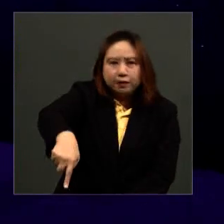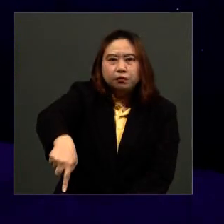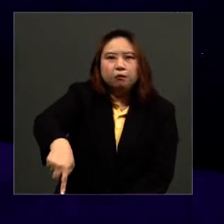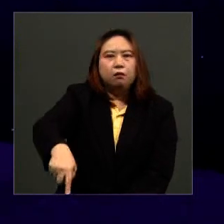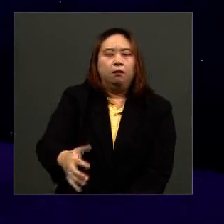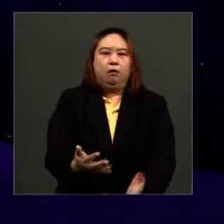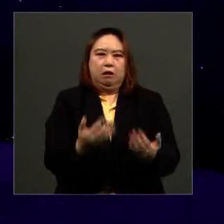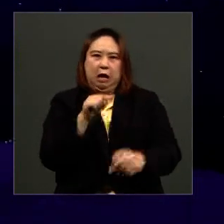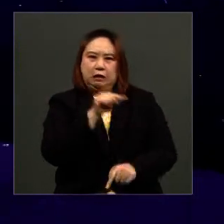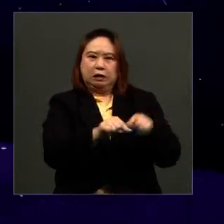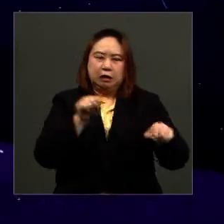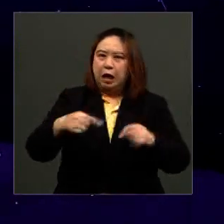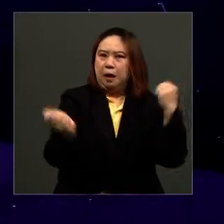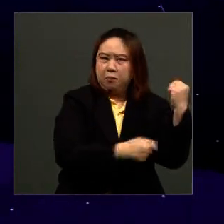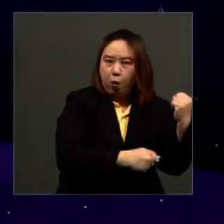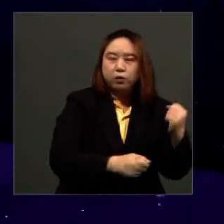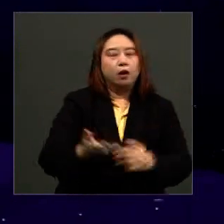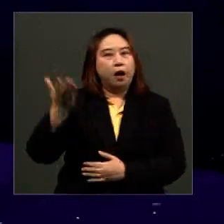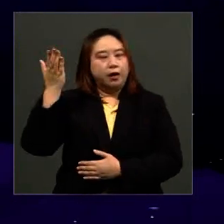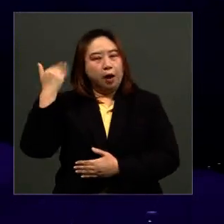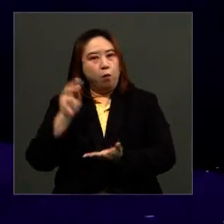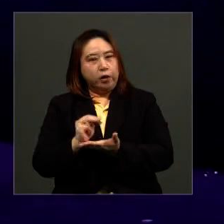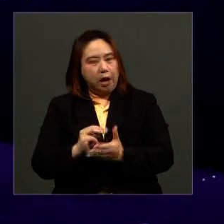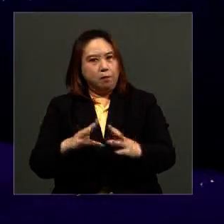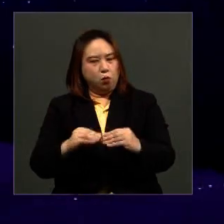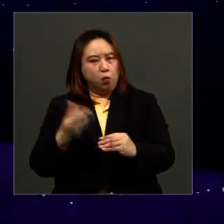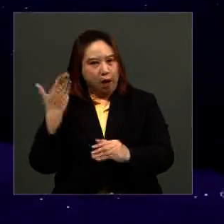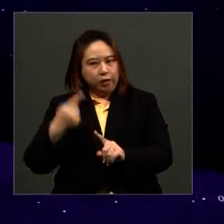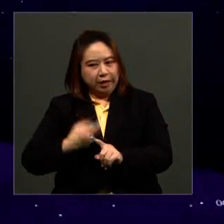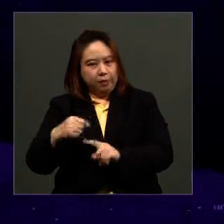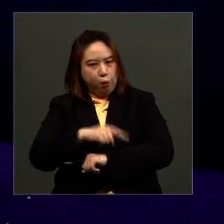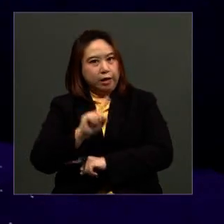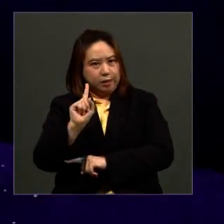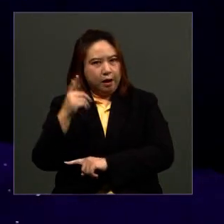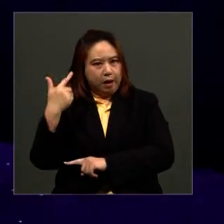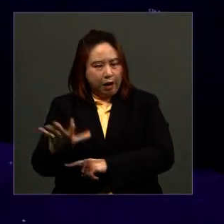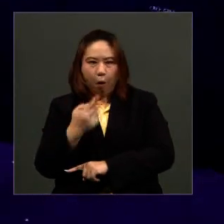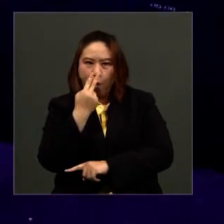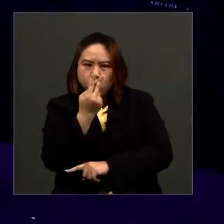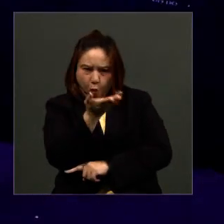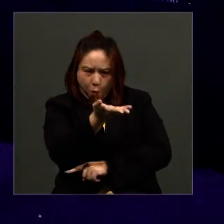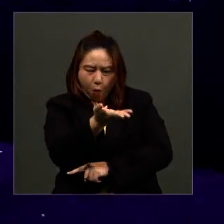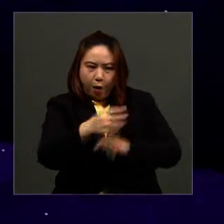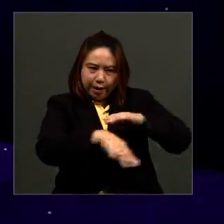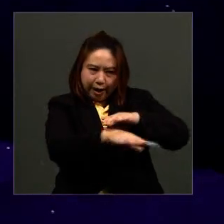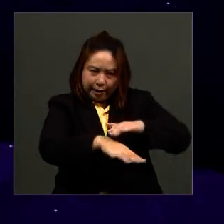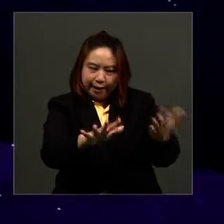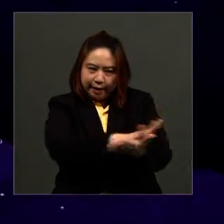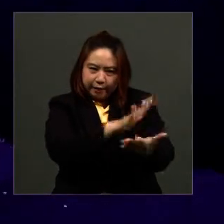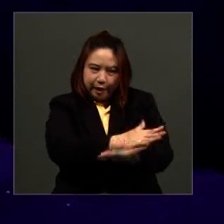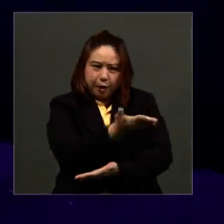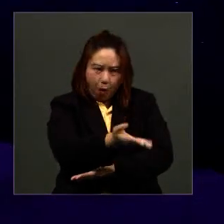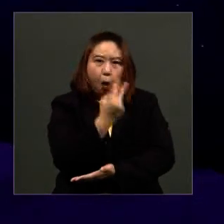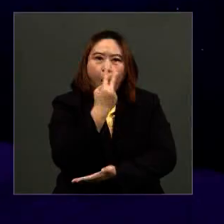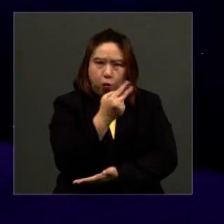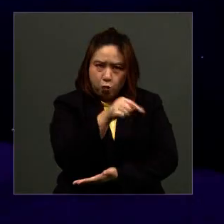มูลนิธิดังกล่าวตั้งแต่วันที่ 1ตุลาคมที่ผ่านมาแล้วครับพร้อมกับขอดูเอกสารหลักฐานที่เกี่ยวข้องของมูลนิธิซึ่ง